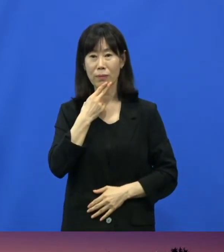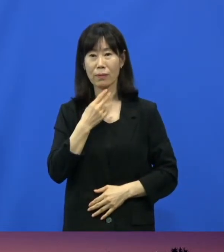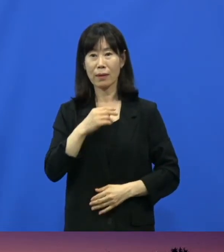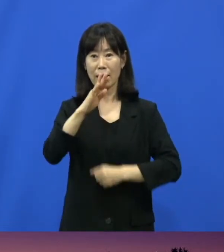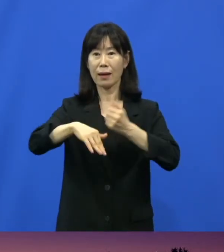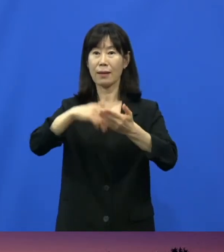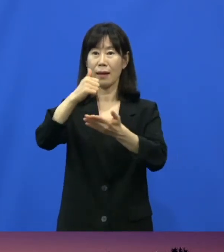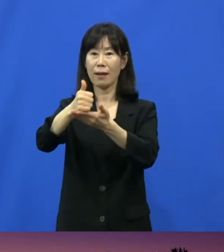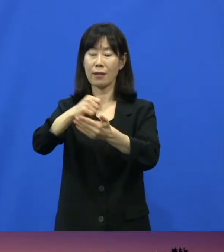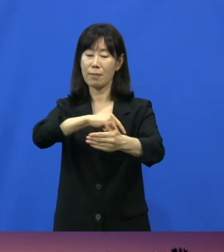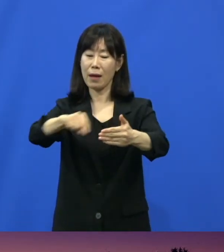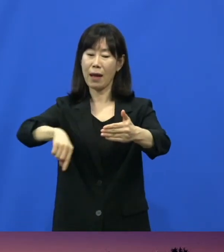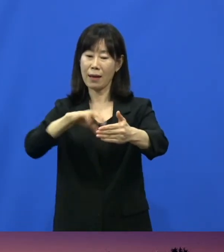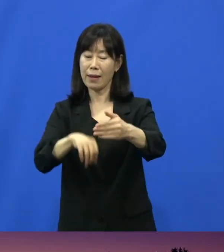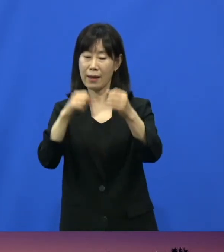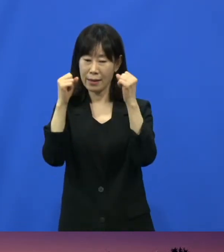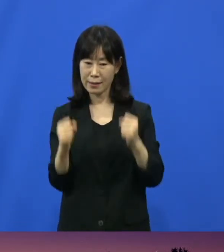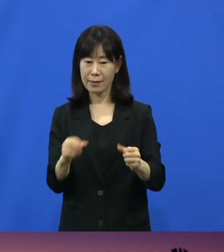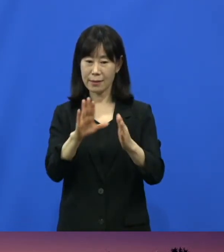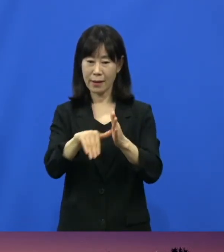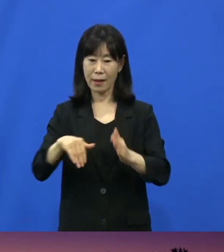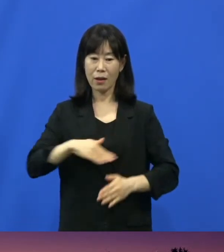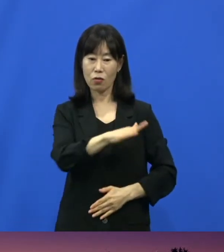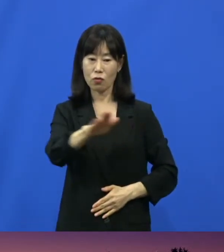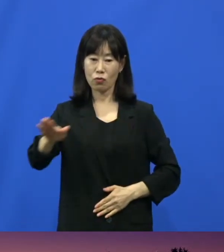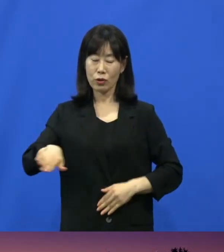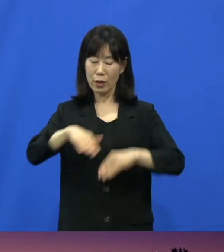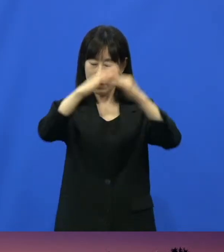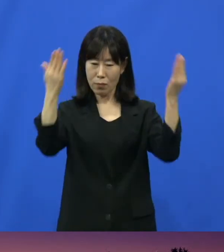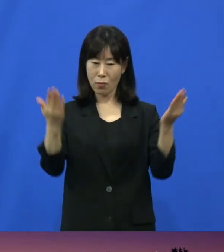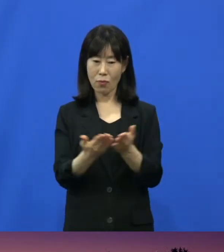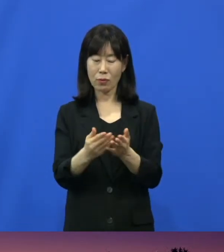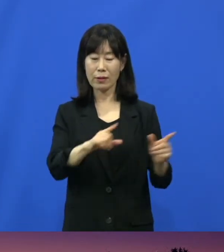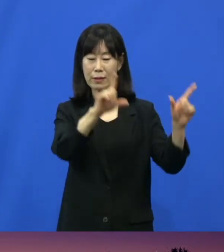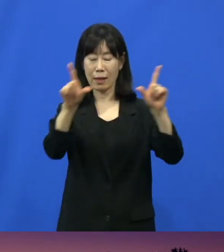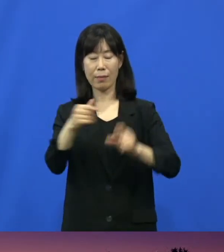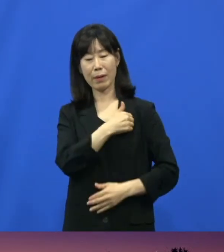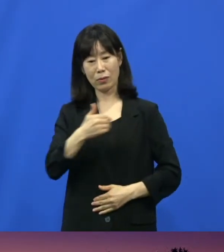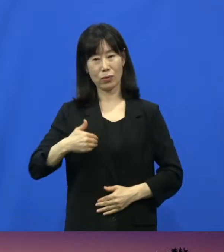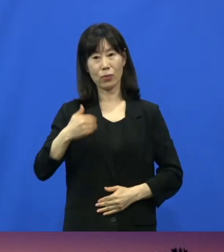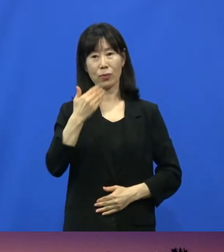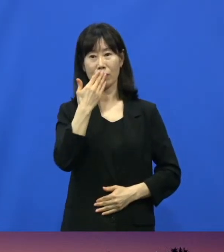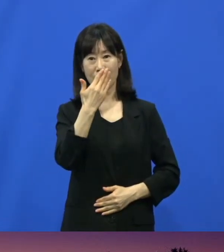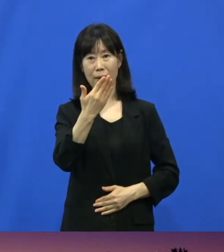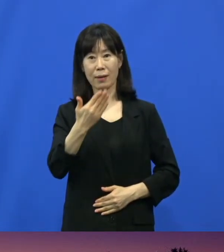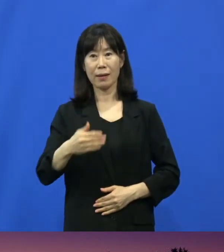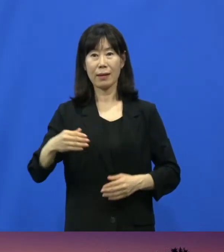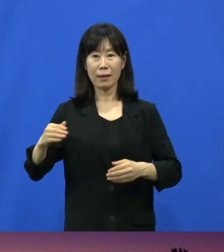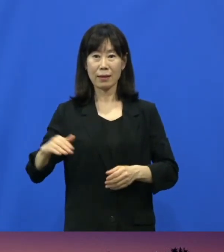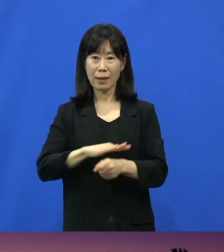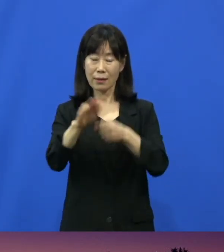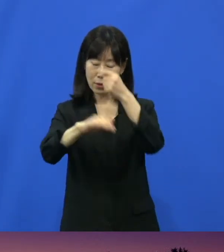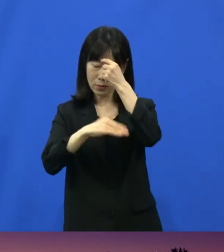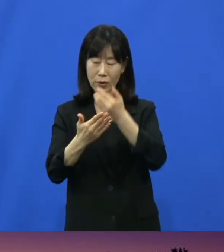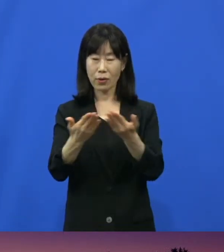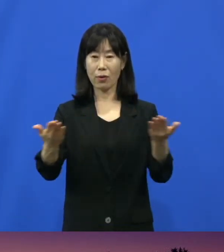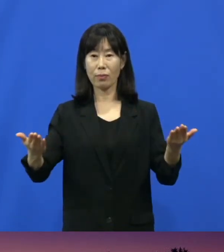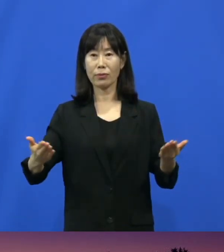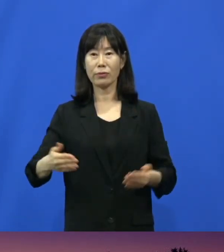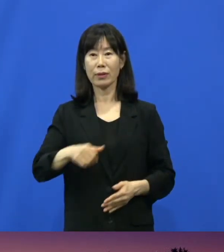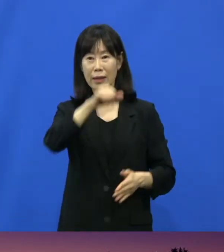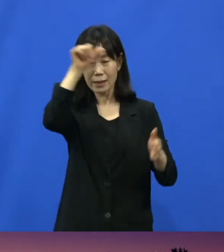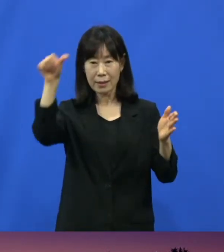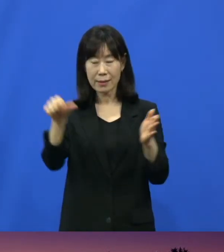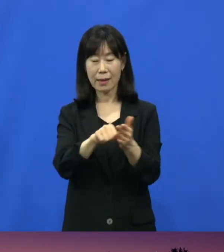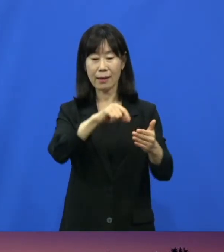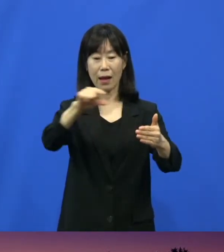그분의 안김으로 우리의 삶은 충분하다고 고백할 수 있는 것이죠. 사랑하는 성도 여러분, 오늘 우리의 삶의